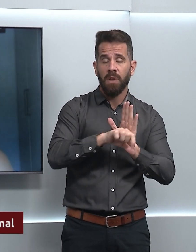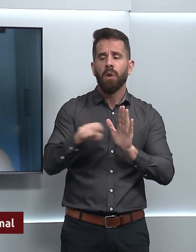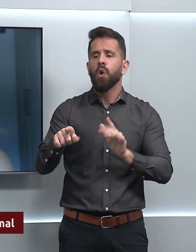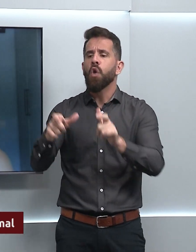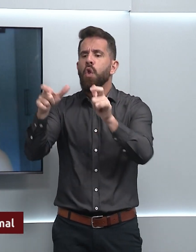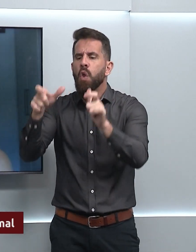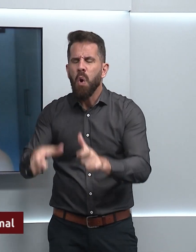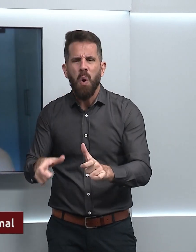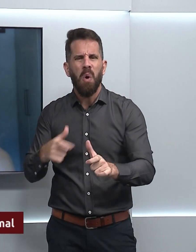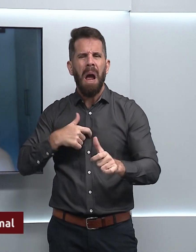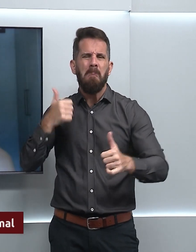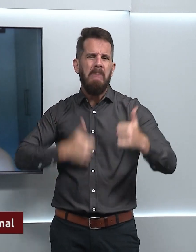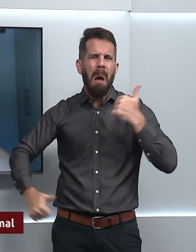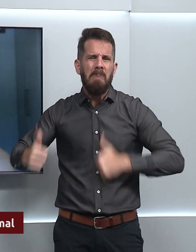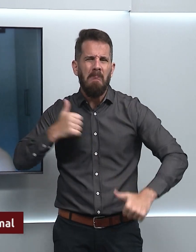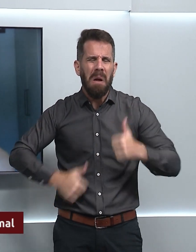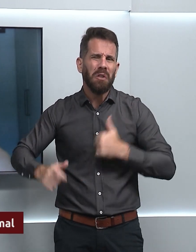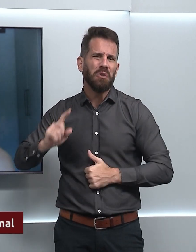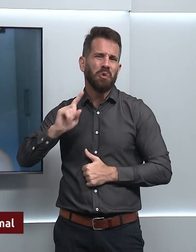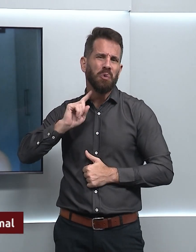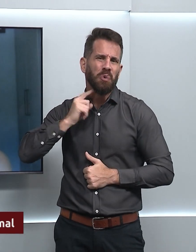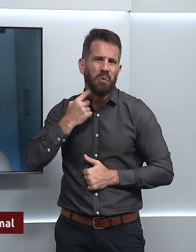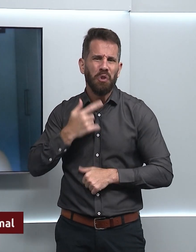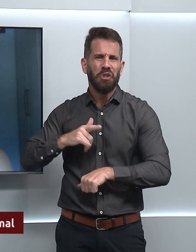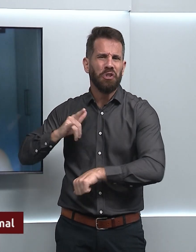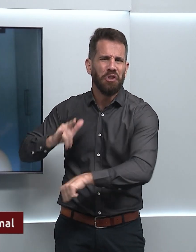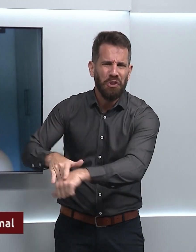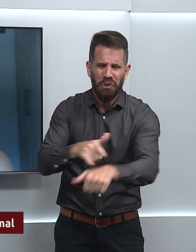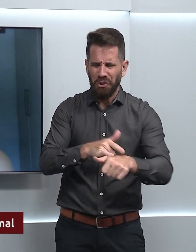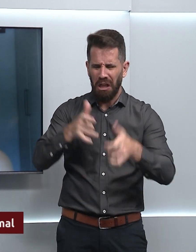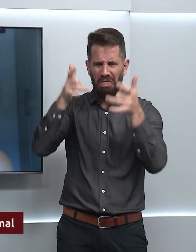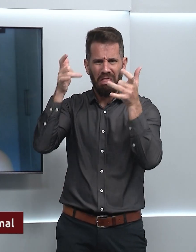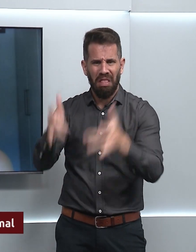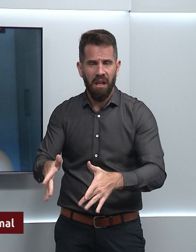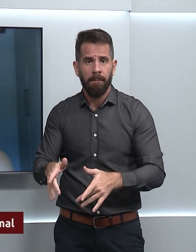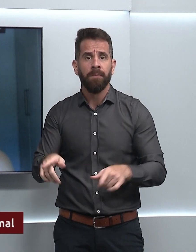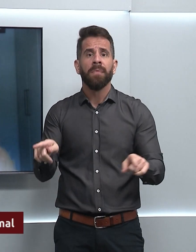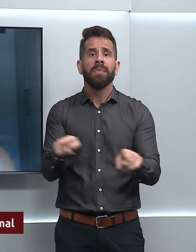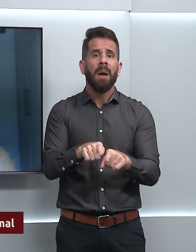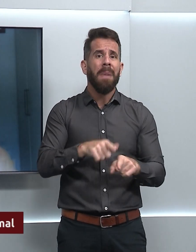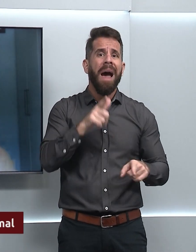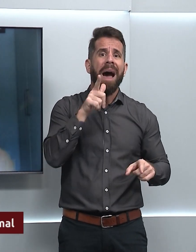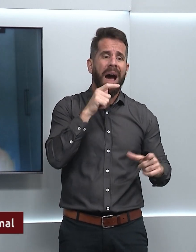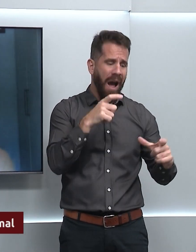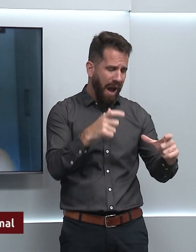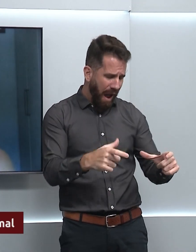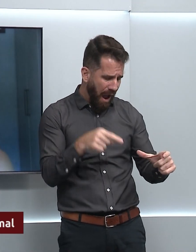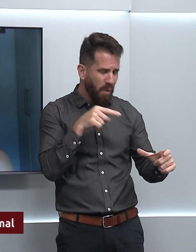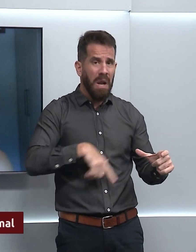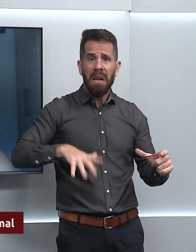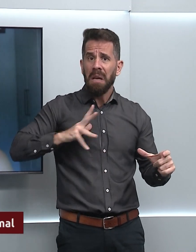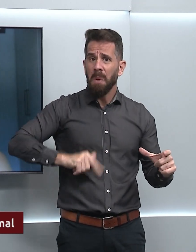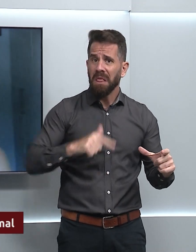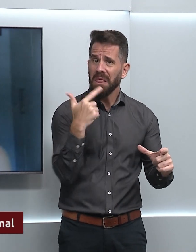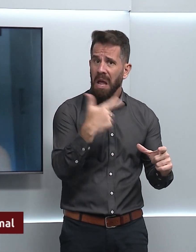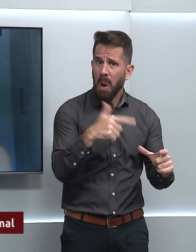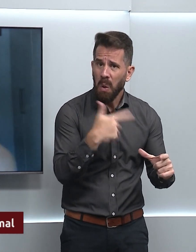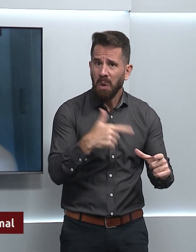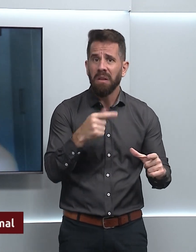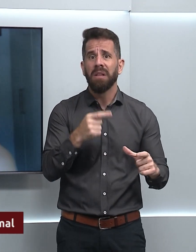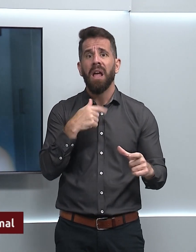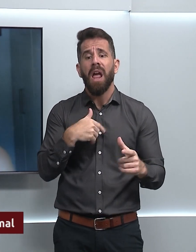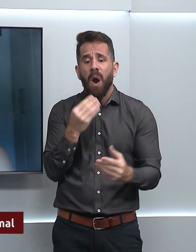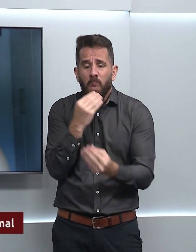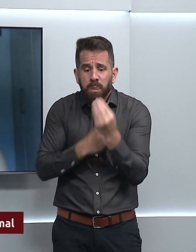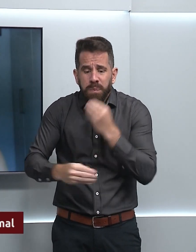xixi, a vasilhinha de água em ração suja, sem ter a higiene adequada, é considerado